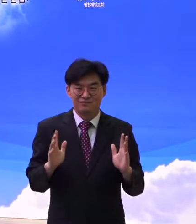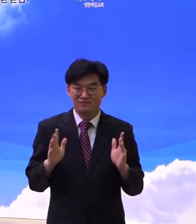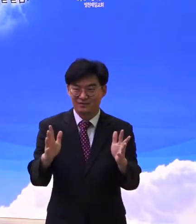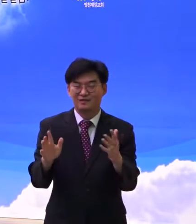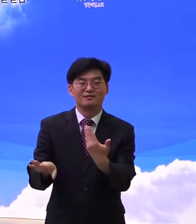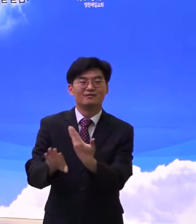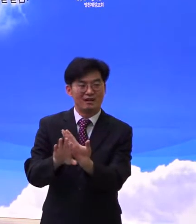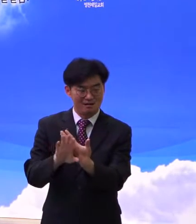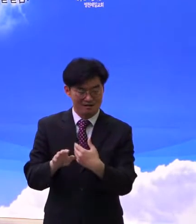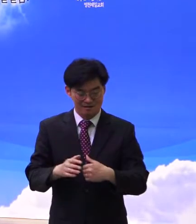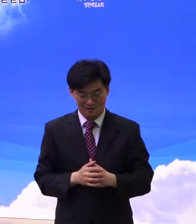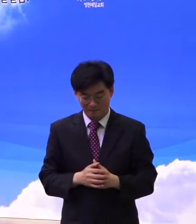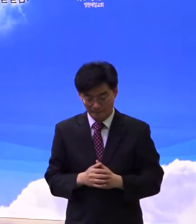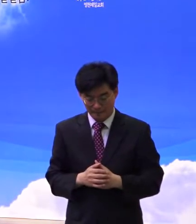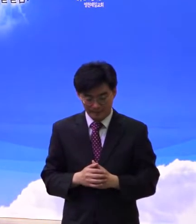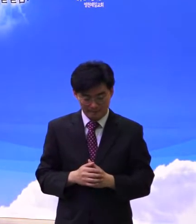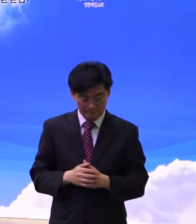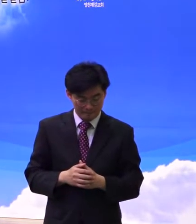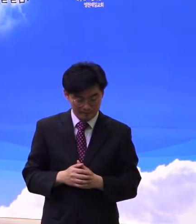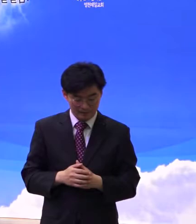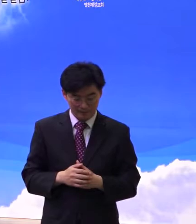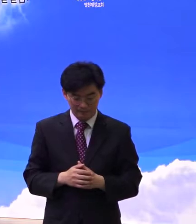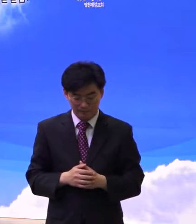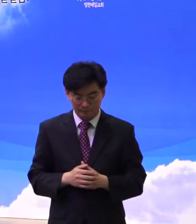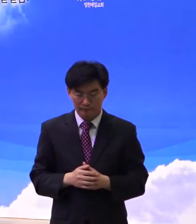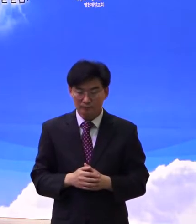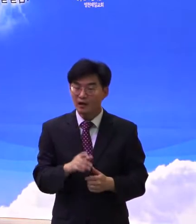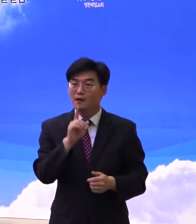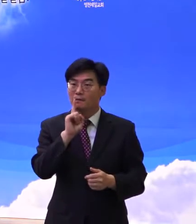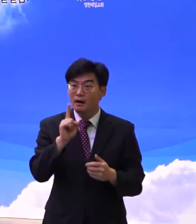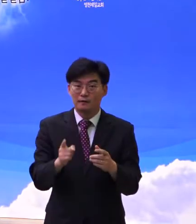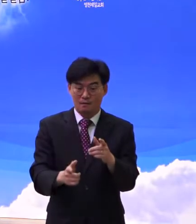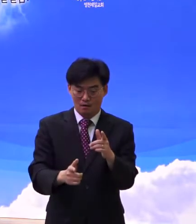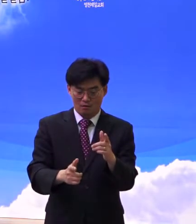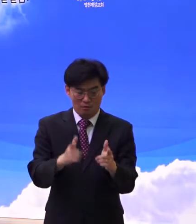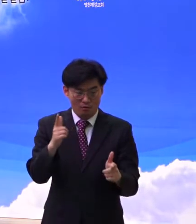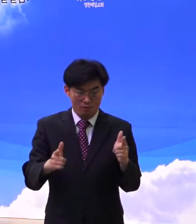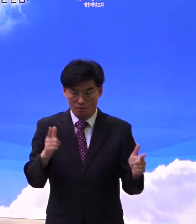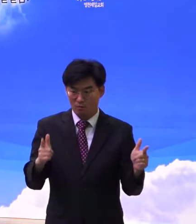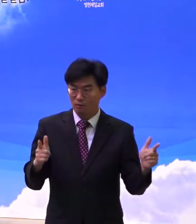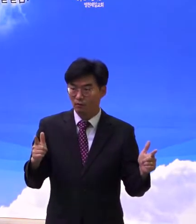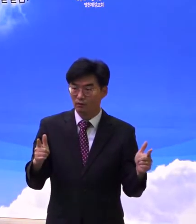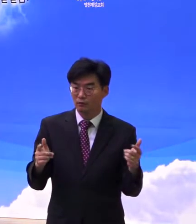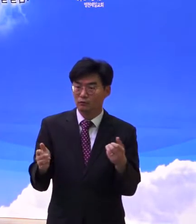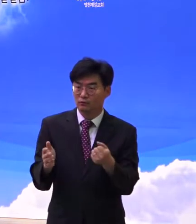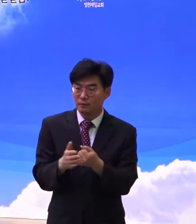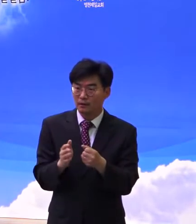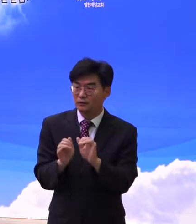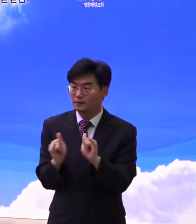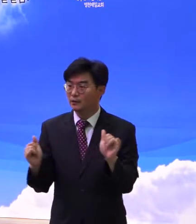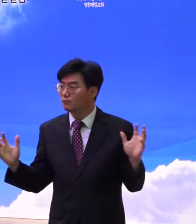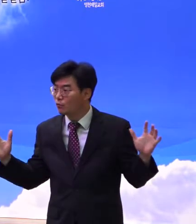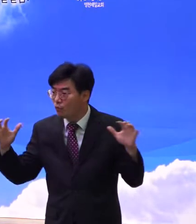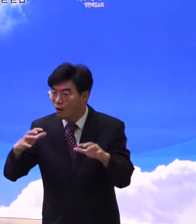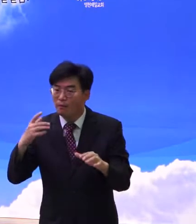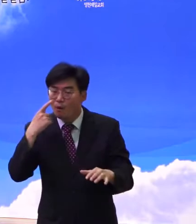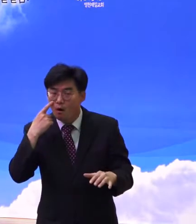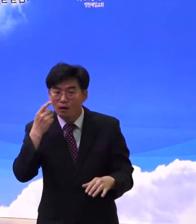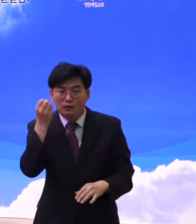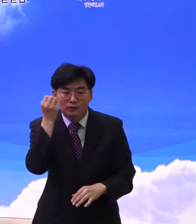그 사람들이 이곳으로 다 모이게 됐습니다. 그리고 소동이 났습니다. 그리고 모두들